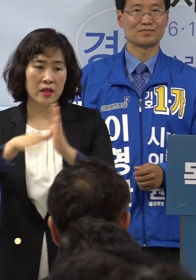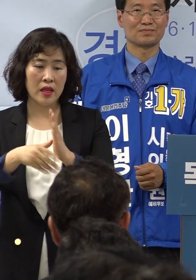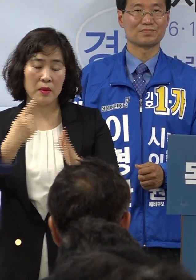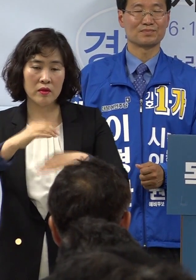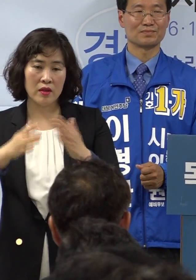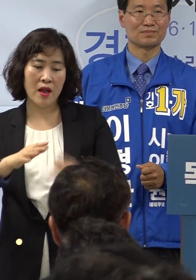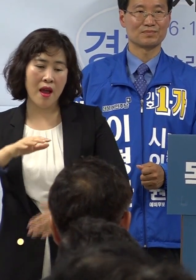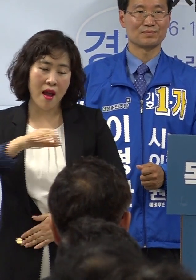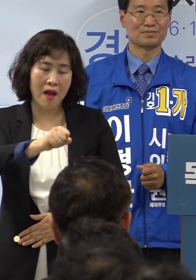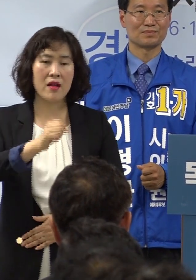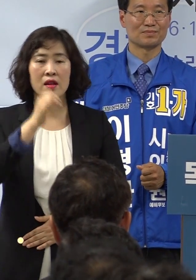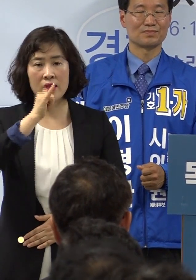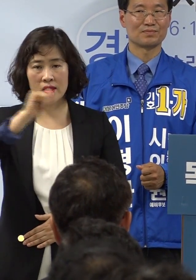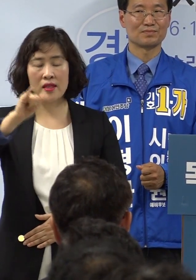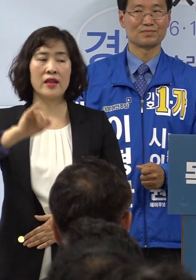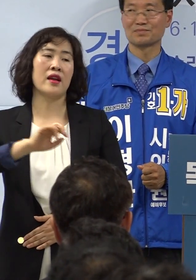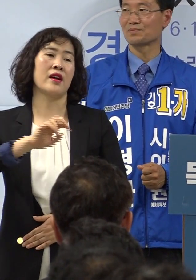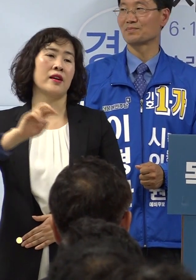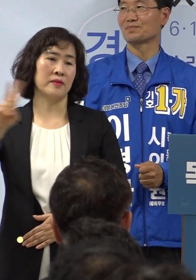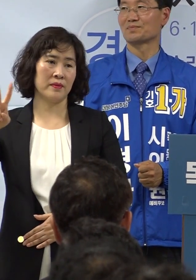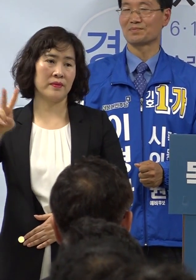압도적으로 승리해야지만